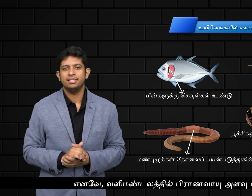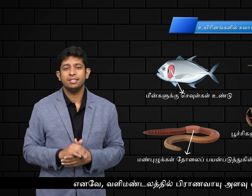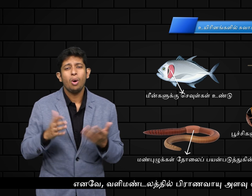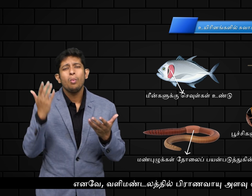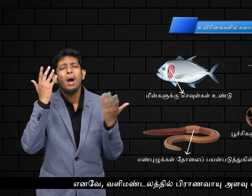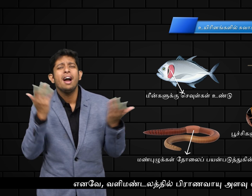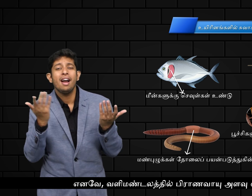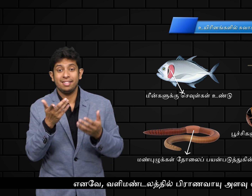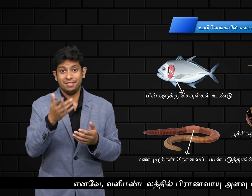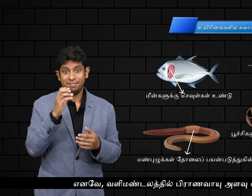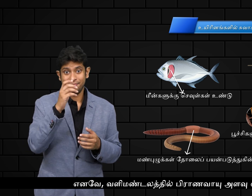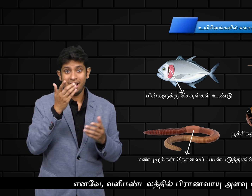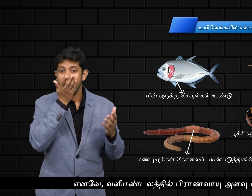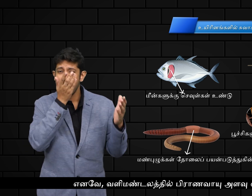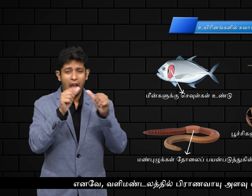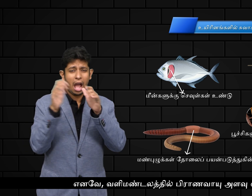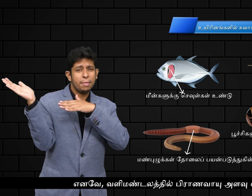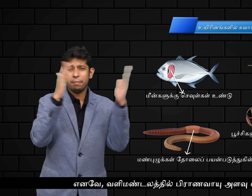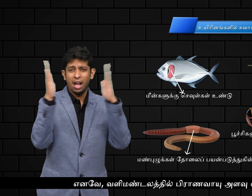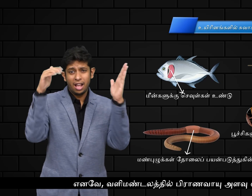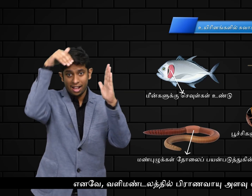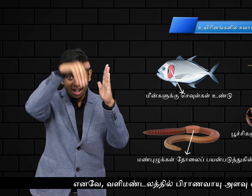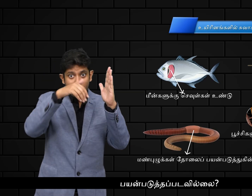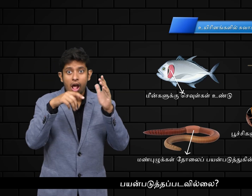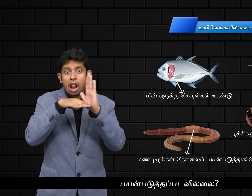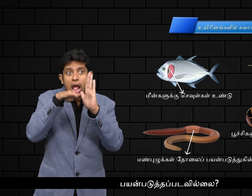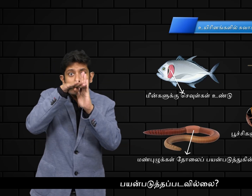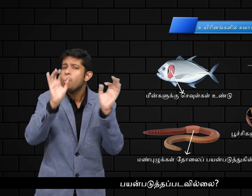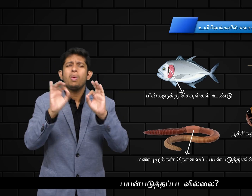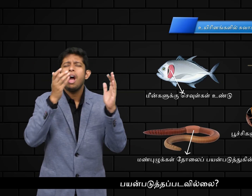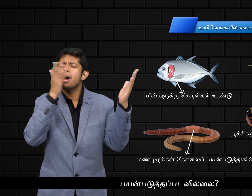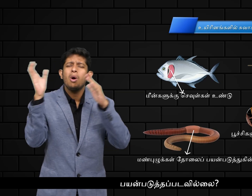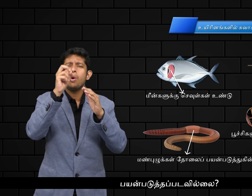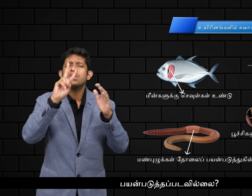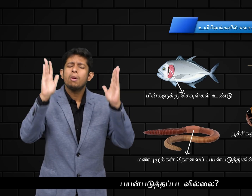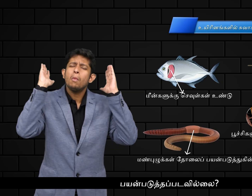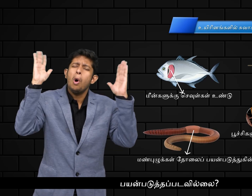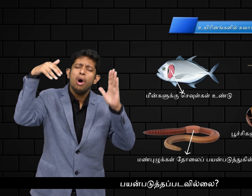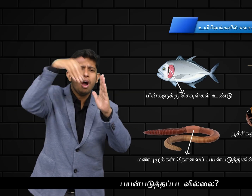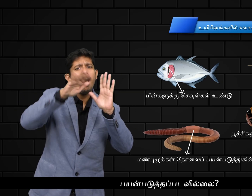எனவே வளிமண்டலத்தில் பிராணவாயு அளவு ஏன் பயன்படுத்தப்படவில்லை?